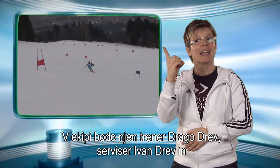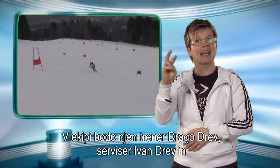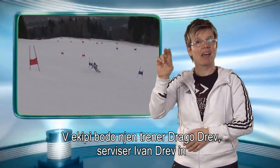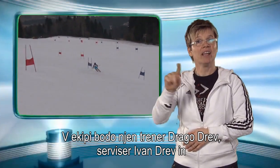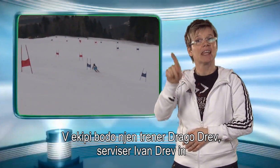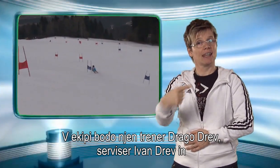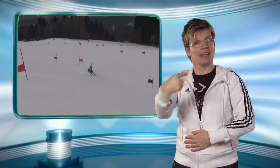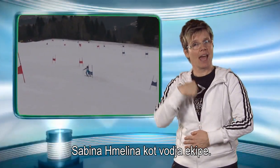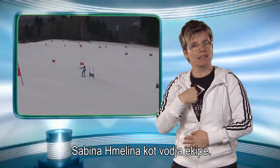ekipe.